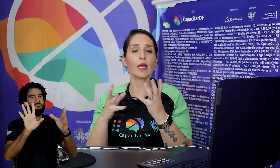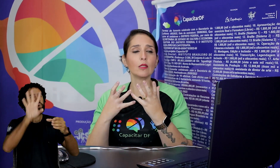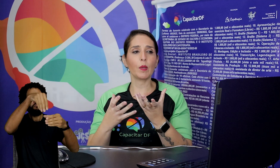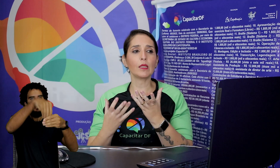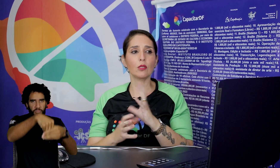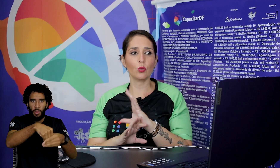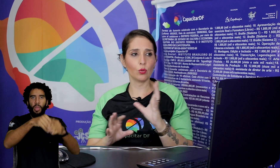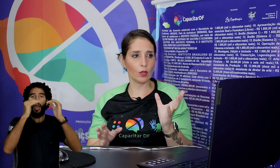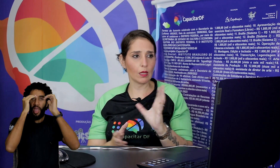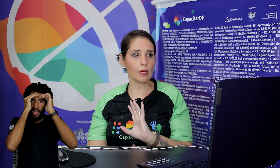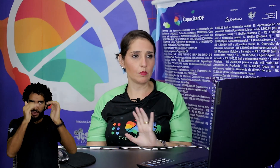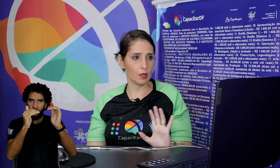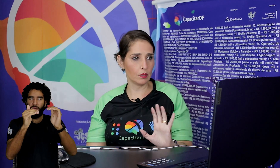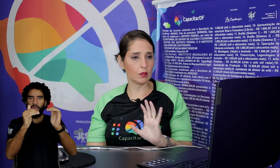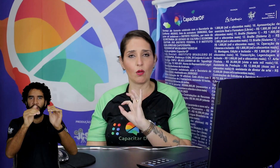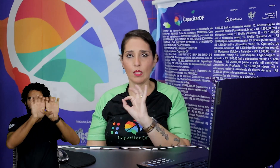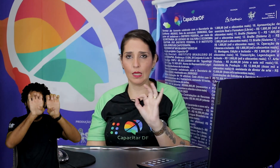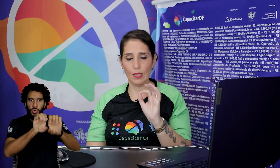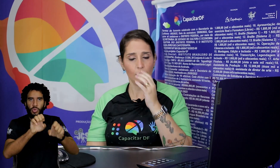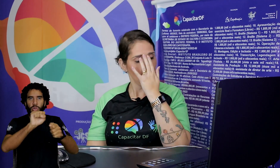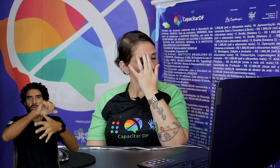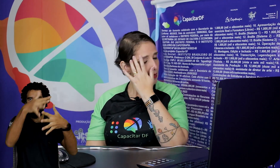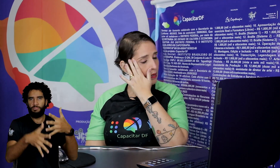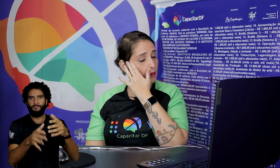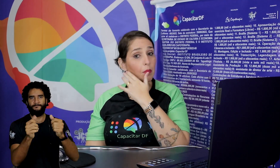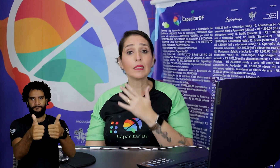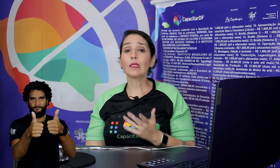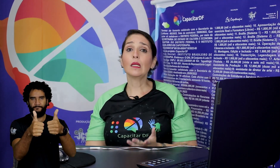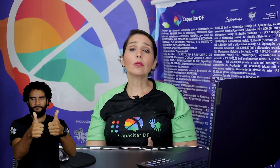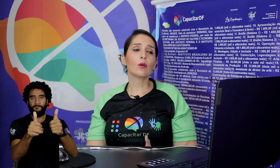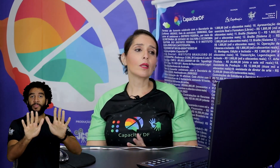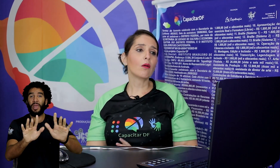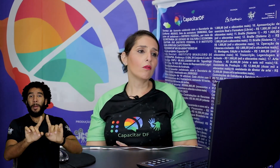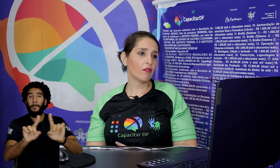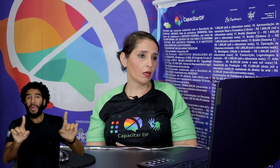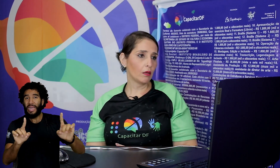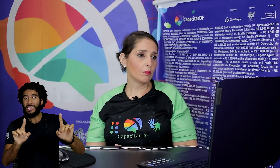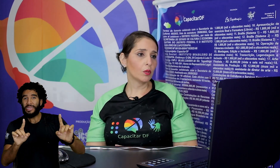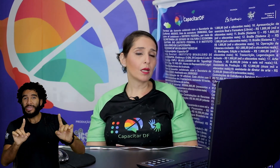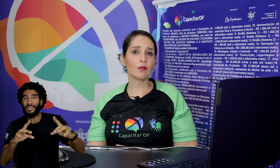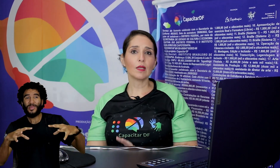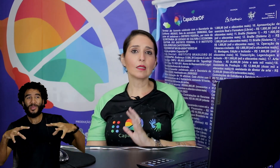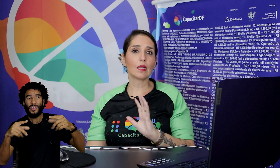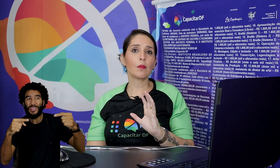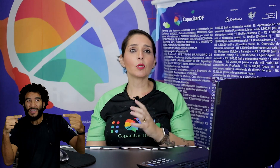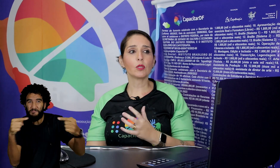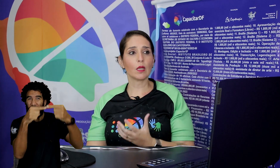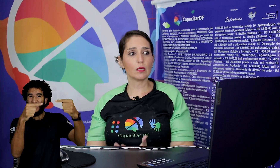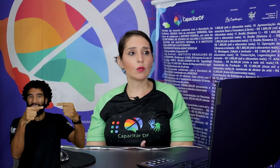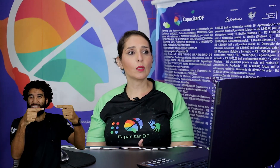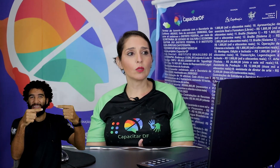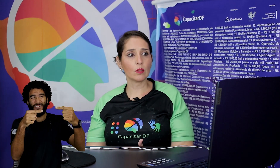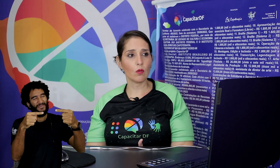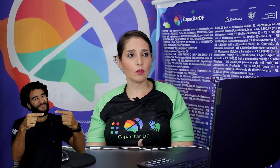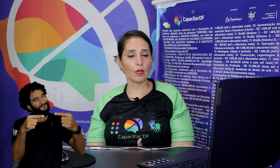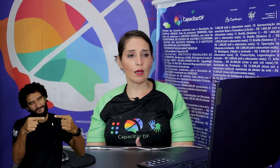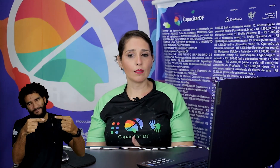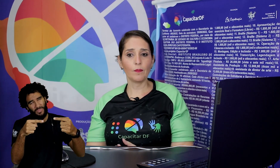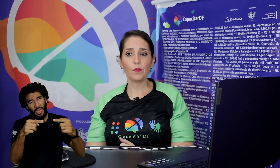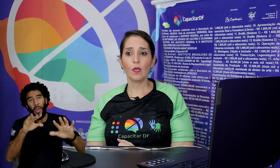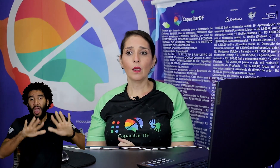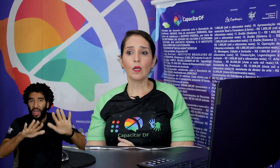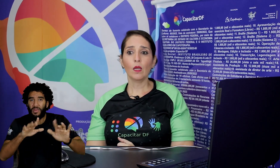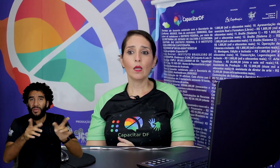ela respeita a estrutura da Libras, ok. Mas nem toda convém, porque às vezes ela pode trazer uma noção